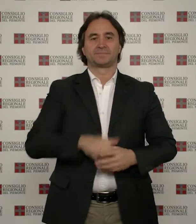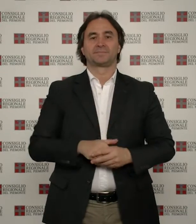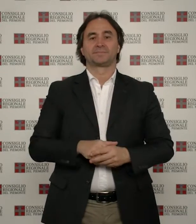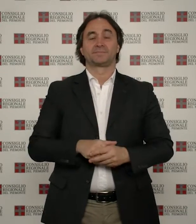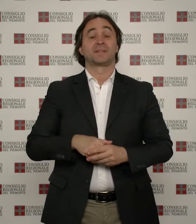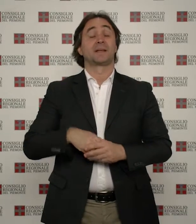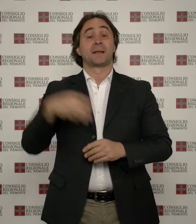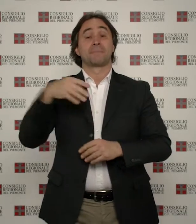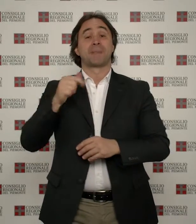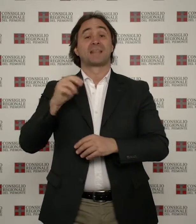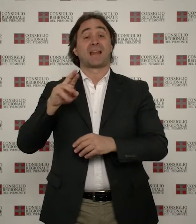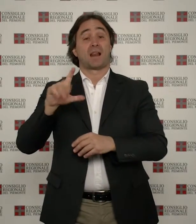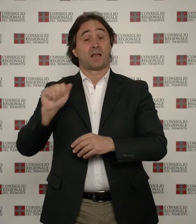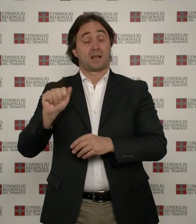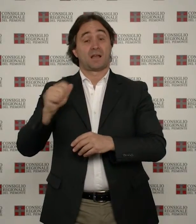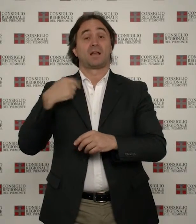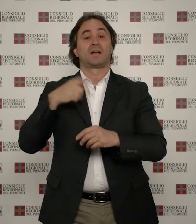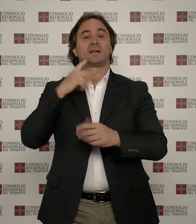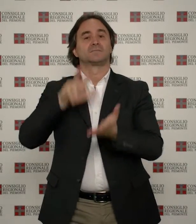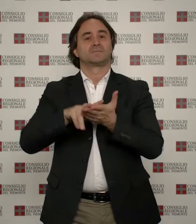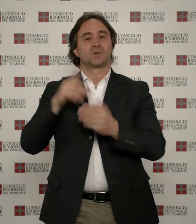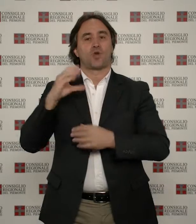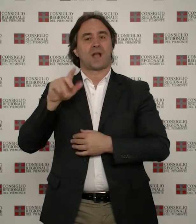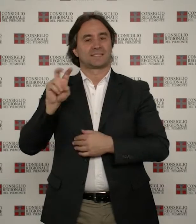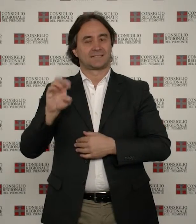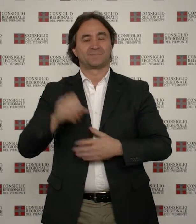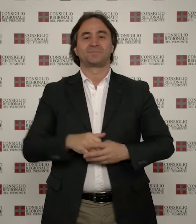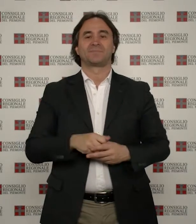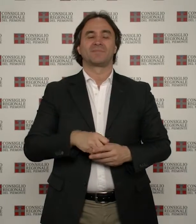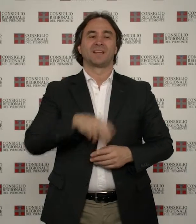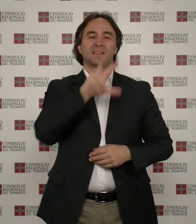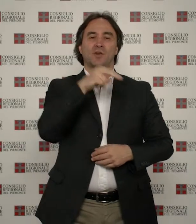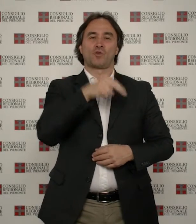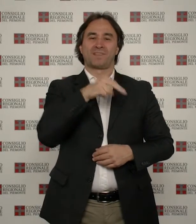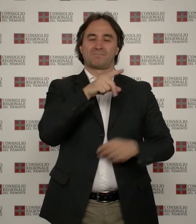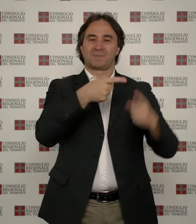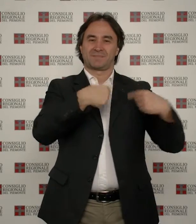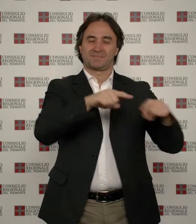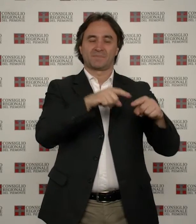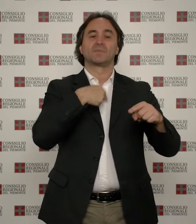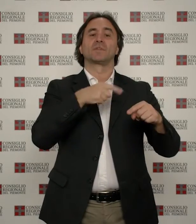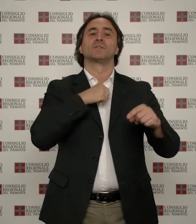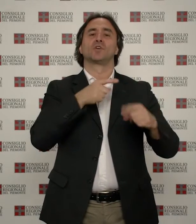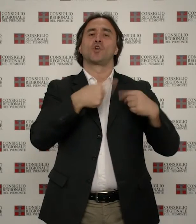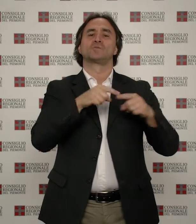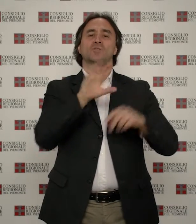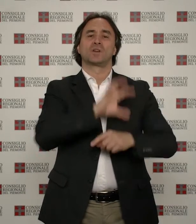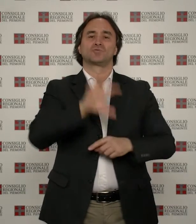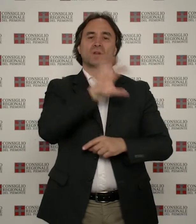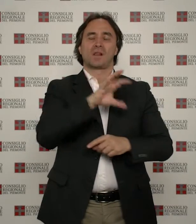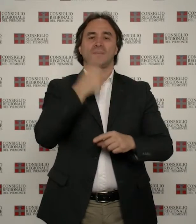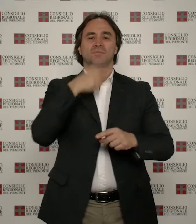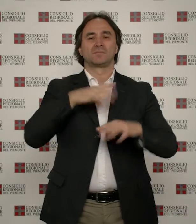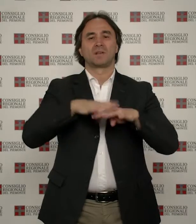Mattarella al Sacrario di Coazze. Nella seduta del 3 novembre il Consiglio regionale ha approvato il piano sulla programmazione della